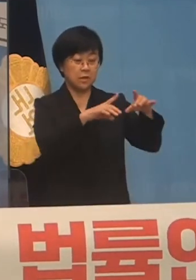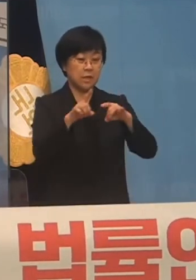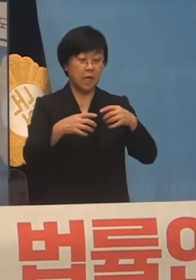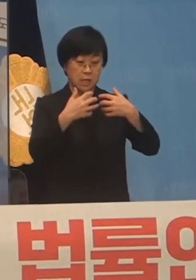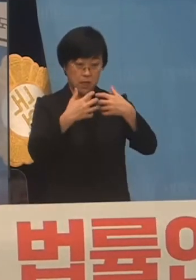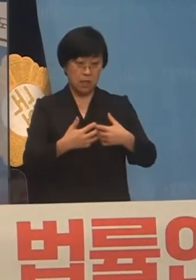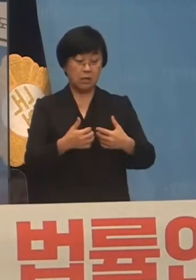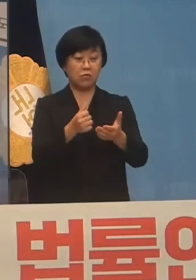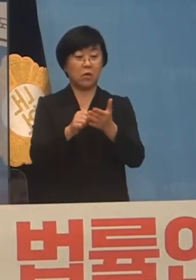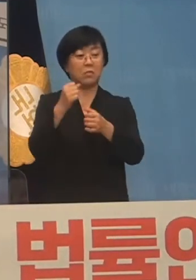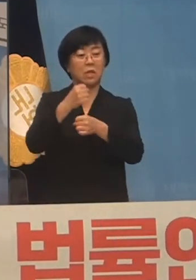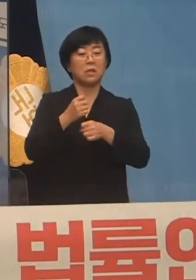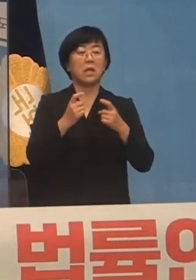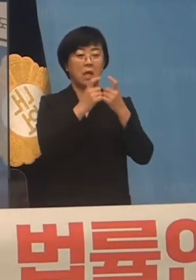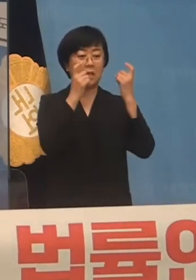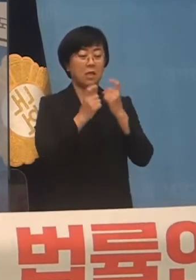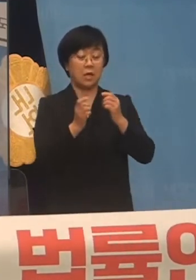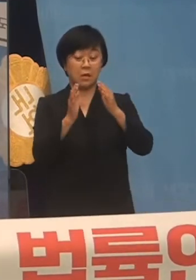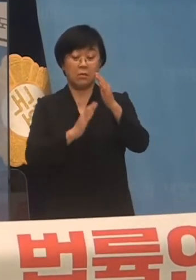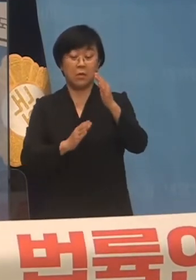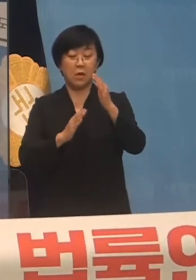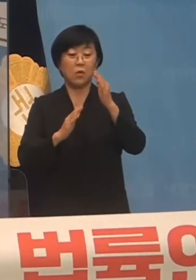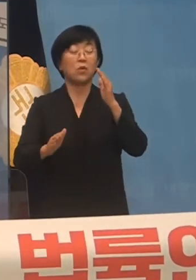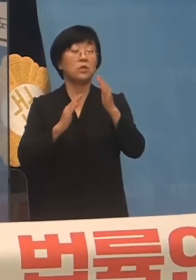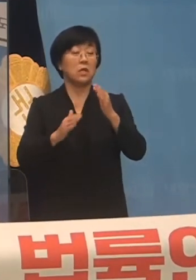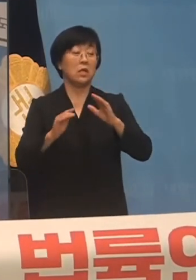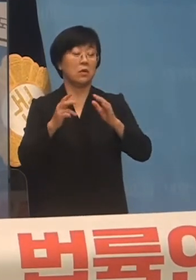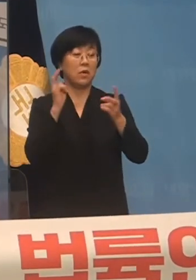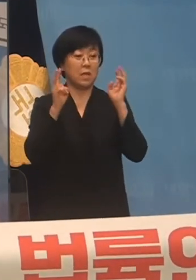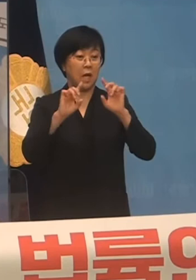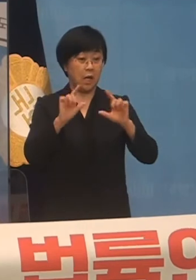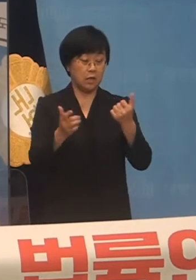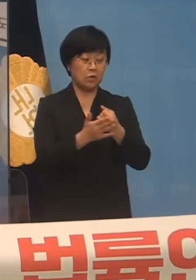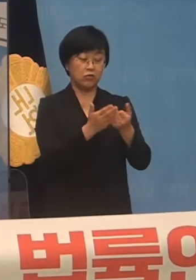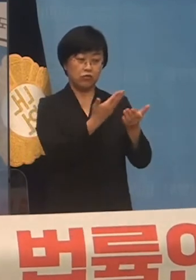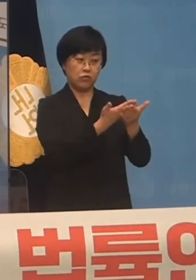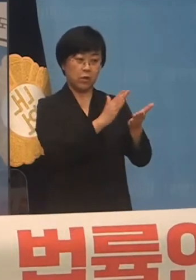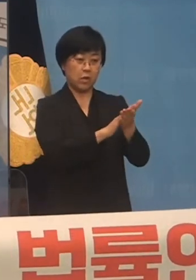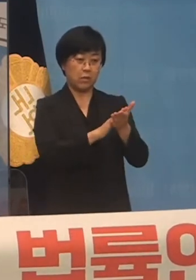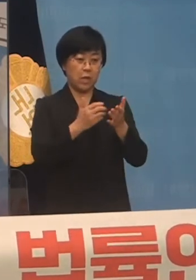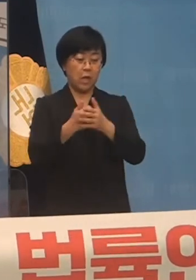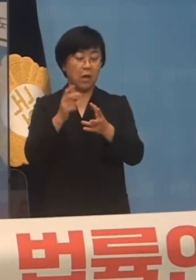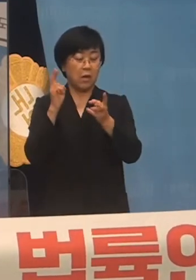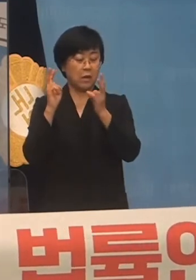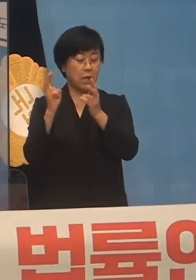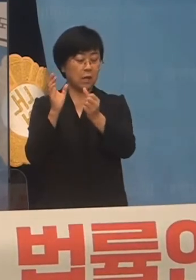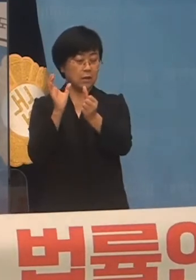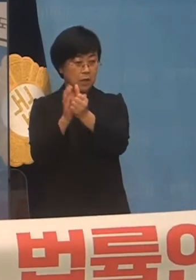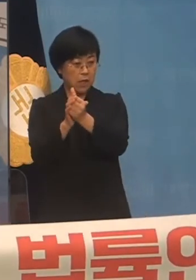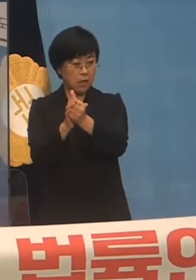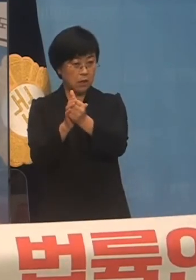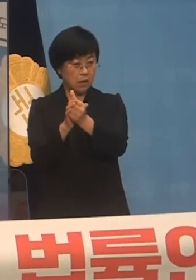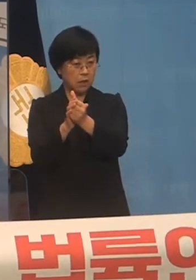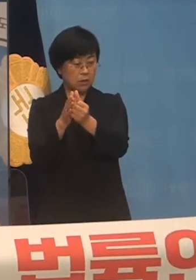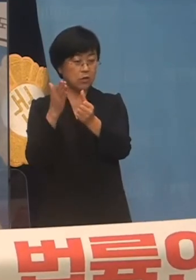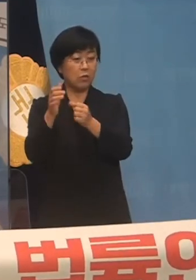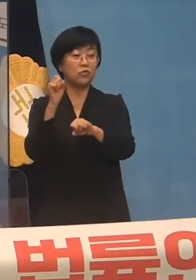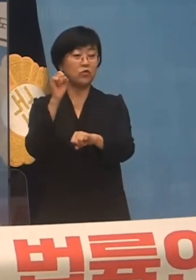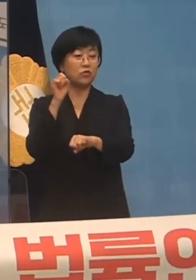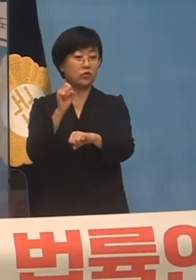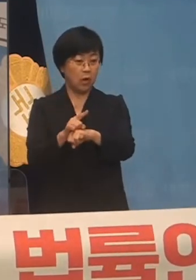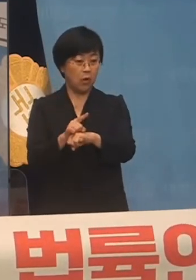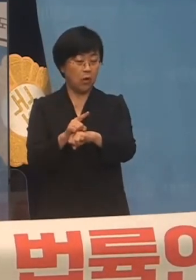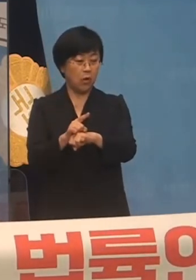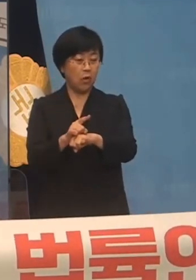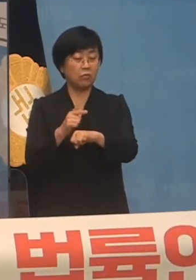제조업체를 중심으로 해서 개인이나 공식업체 수리로 인한 보장에 대해 제조업체가 책임질 가능성과 전문성 부족으로 인한